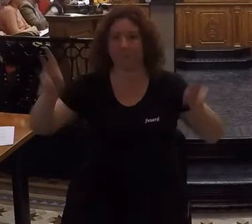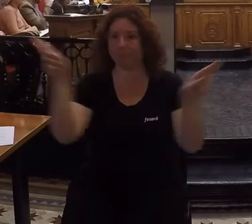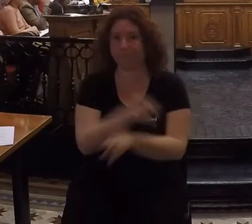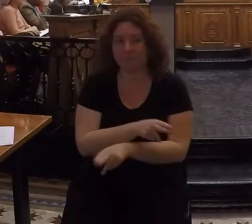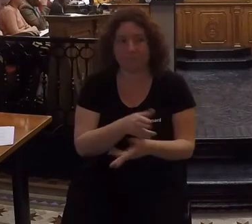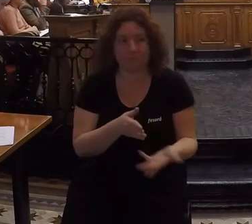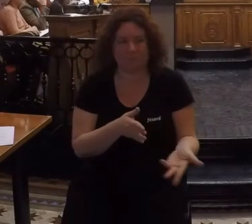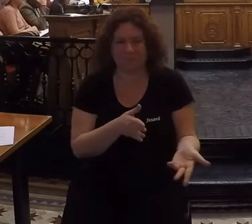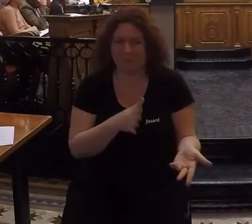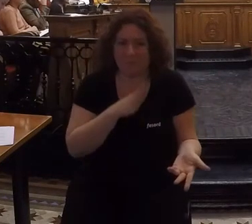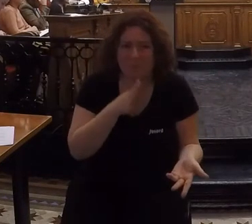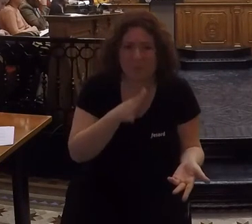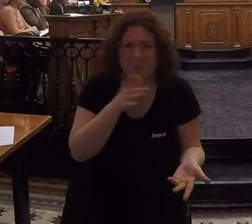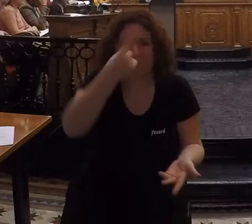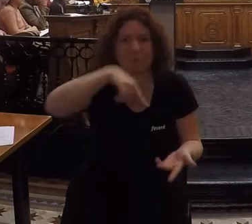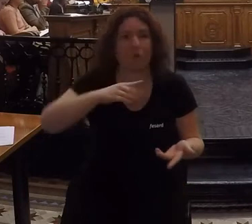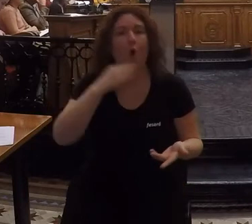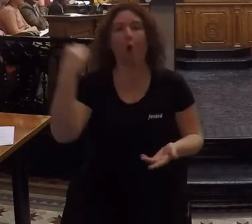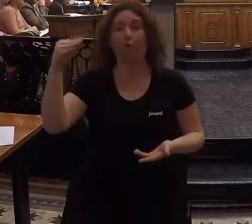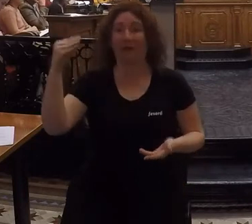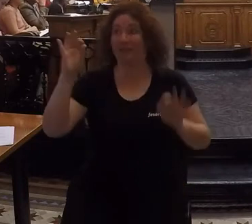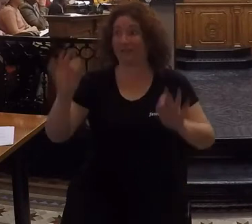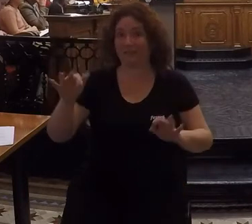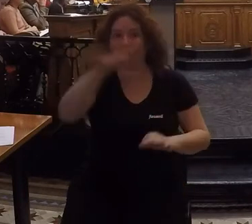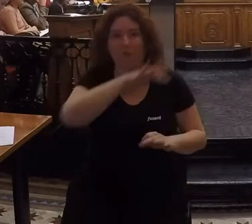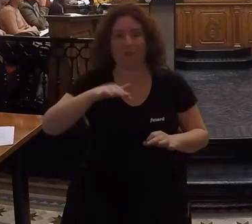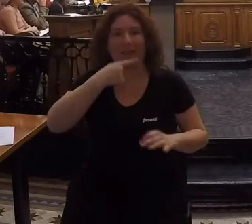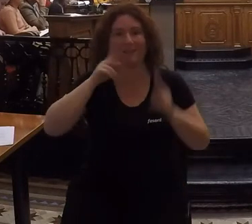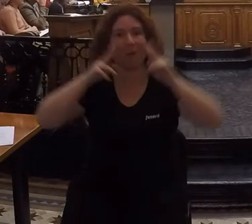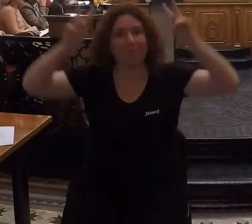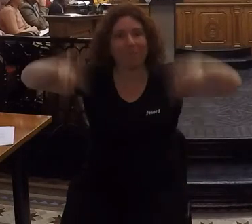y contratar a jóvenes de Elche que estuvieran en el paro. Eso sí,